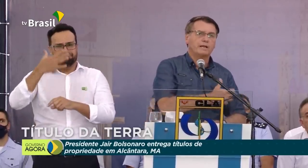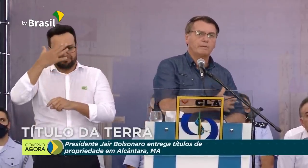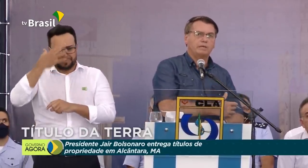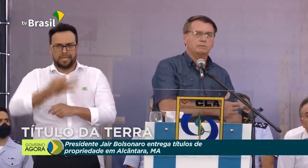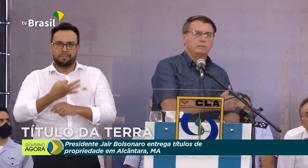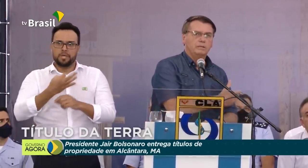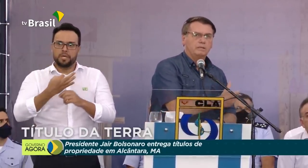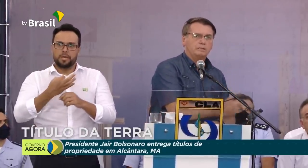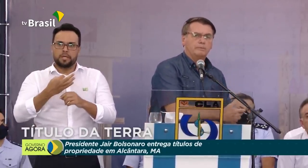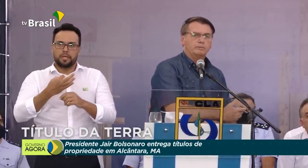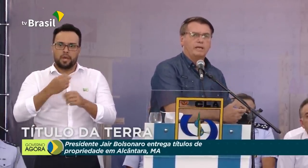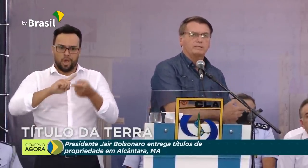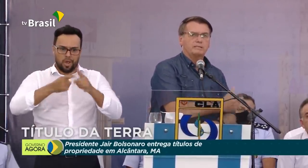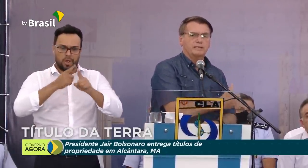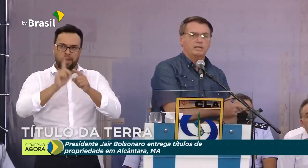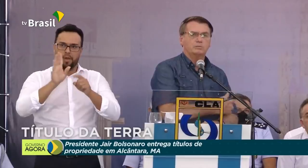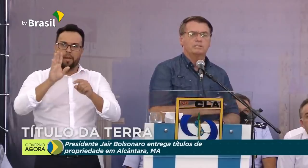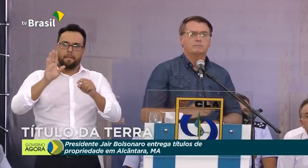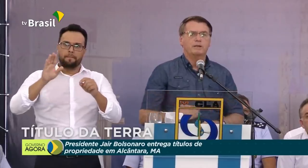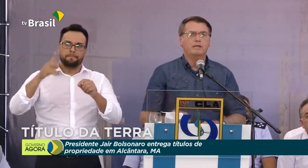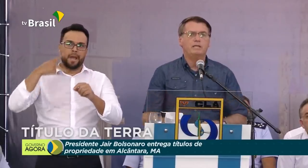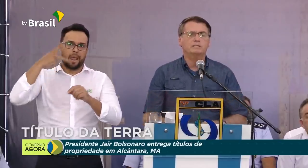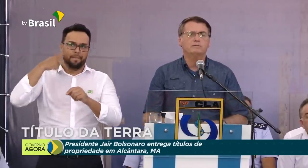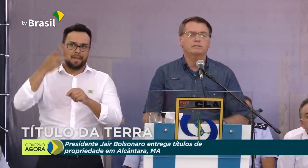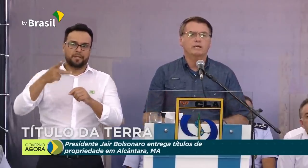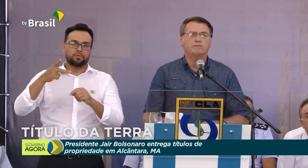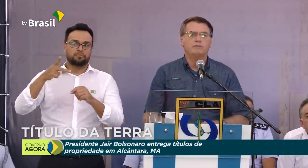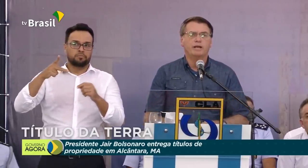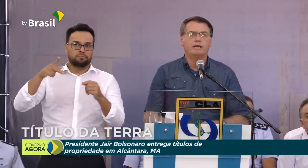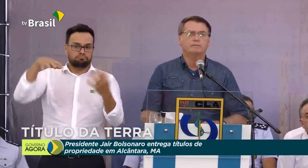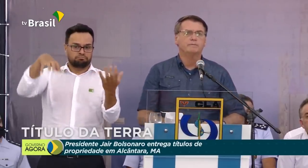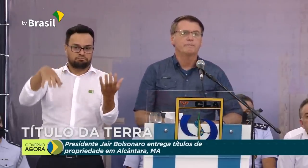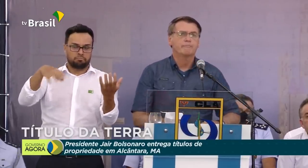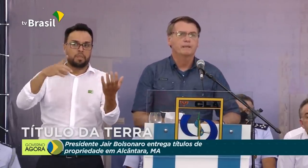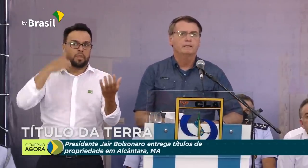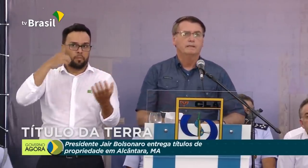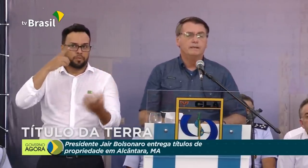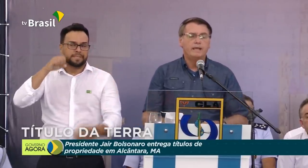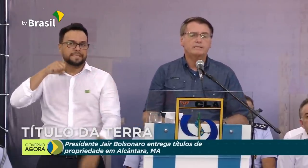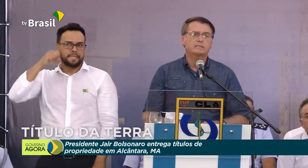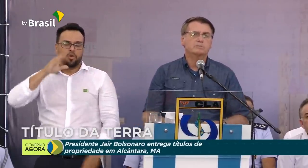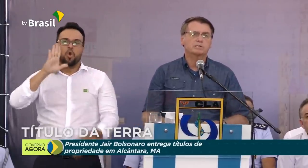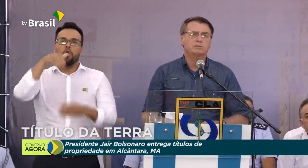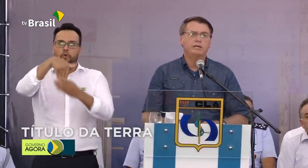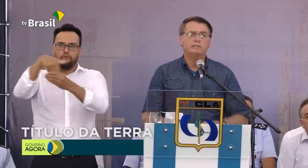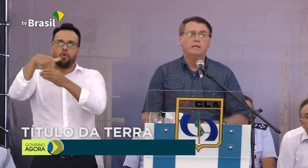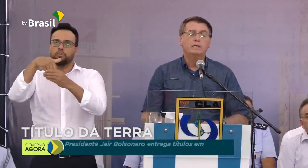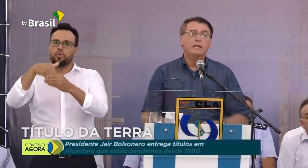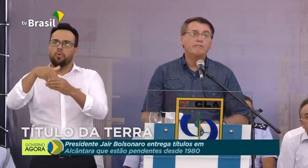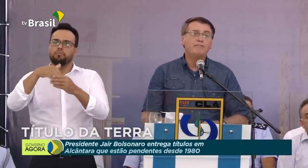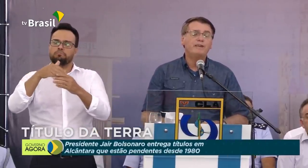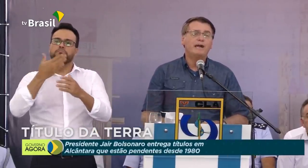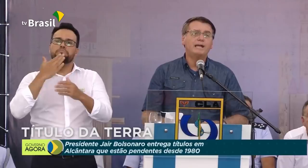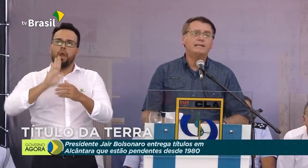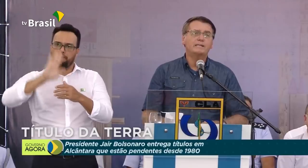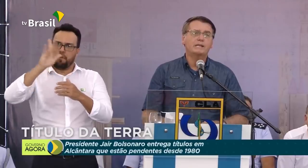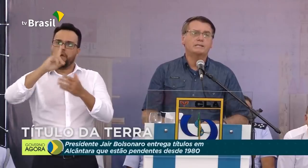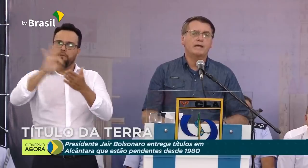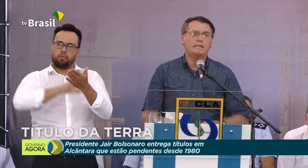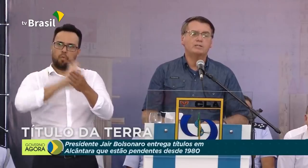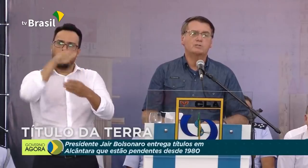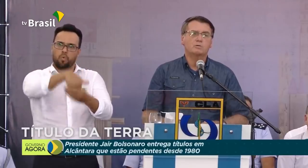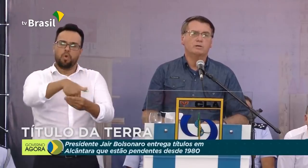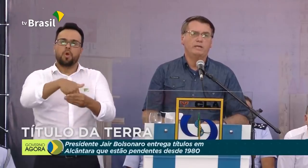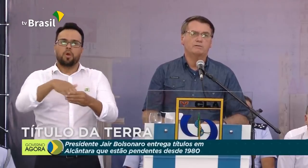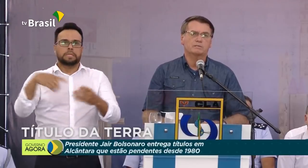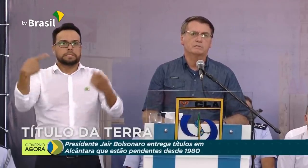com o parlamento, deputados e senador aqui presentes, que votaram favorável nessas questões, que havia a